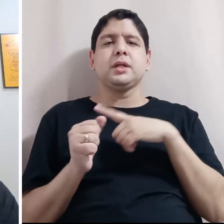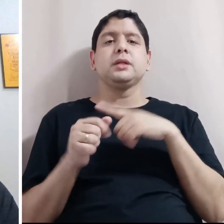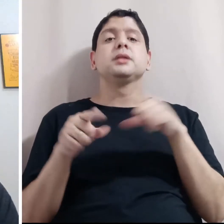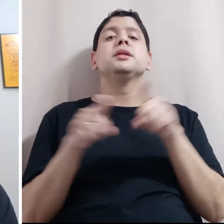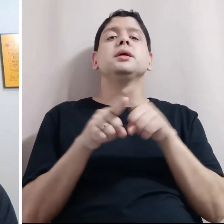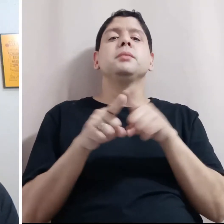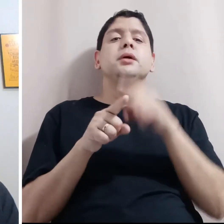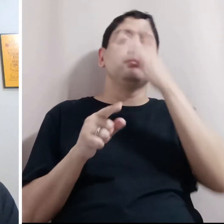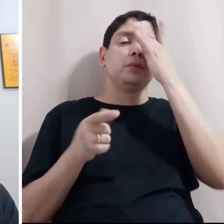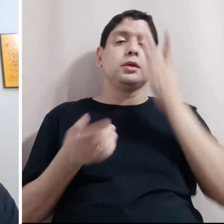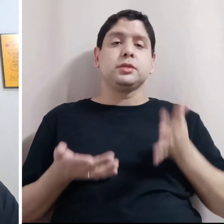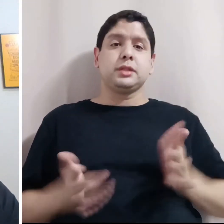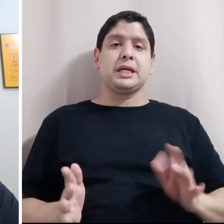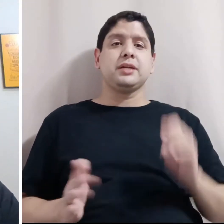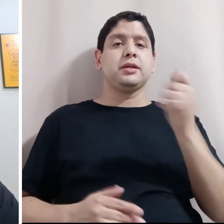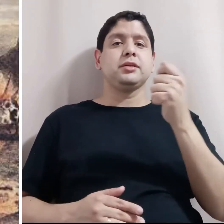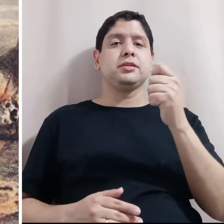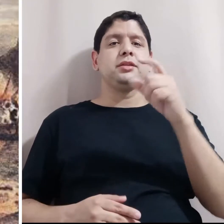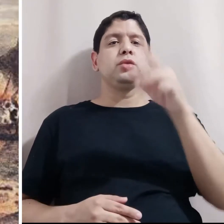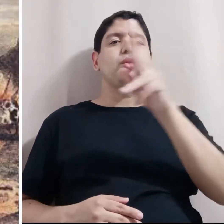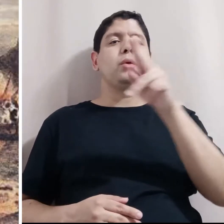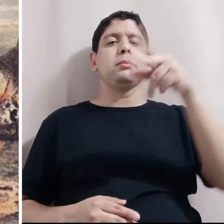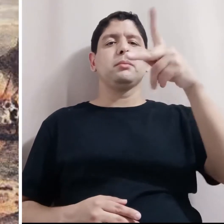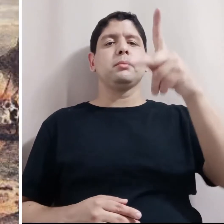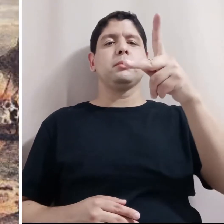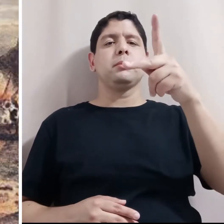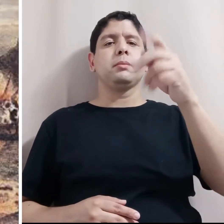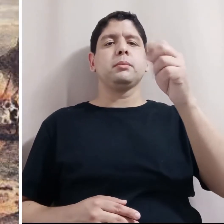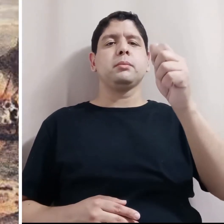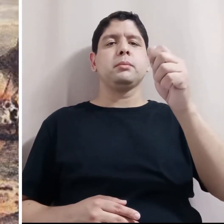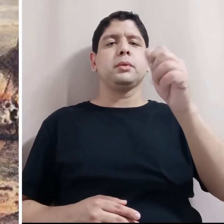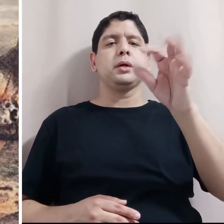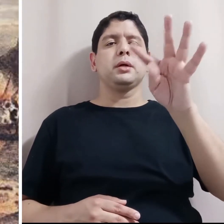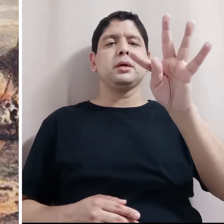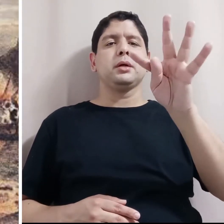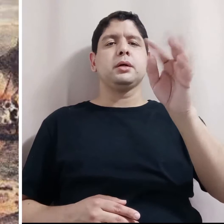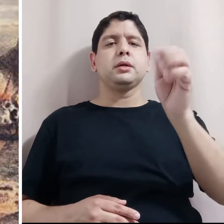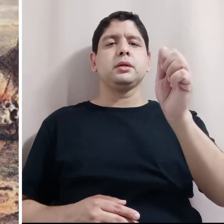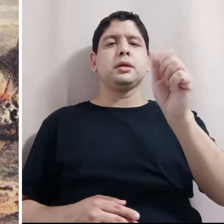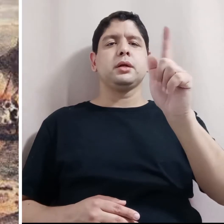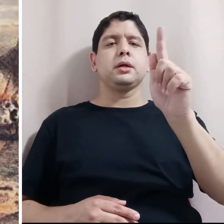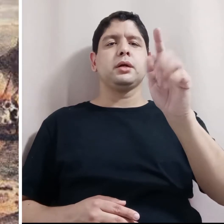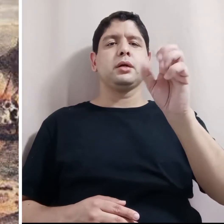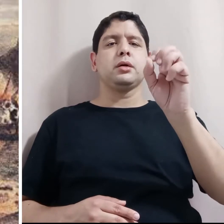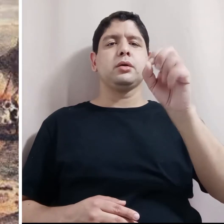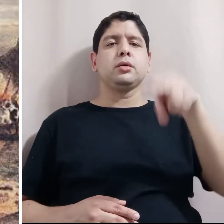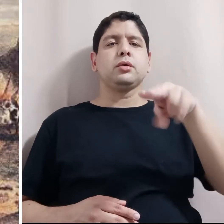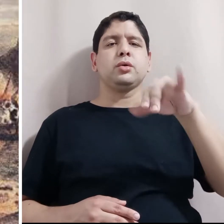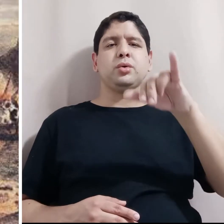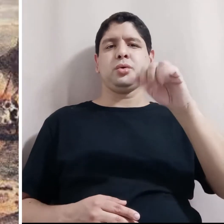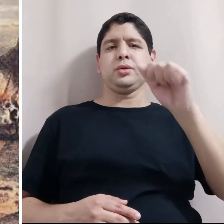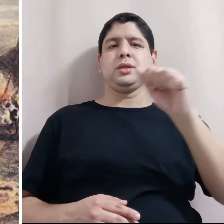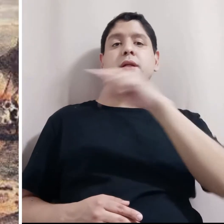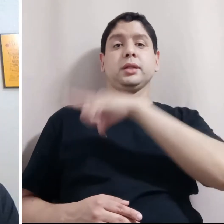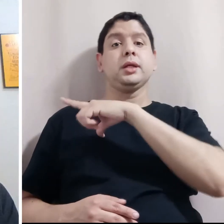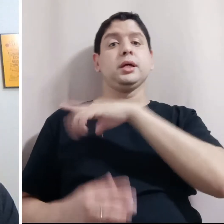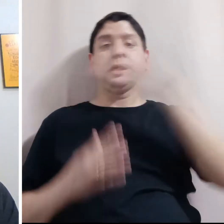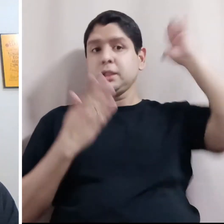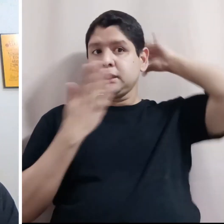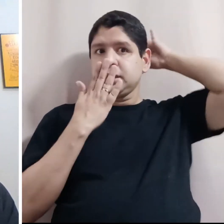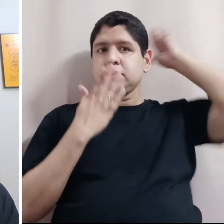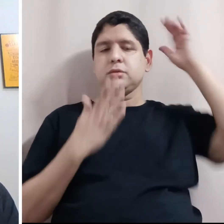os patagões, né, que viviam na Patagônia, na Argentina. A gente não tem como tratar de todos eles,